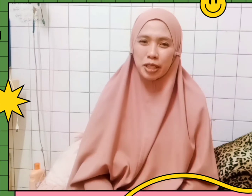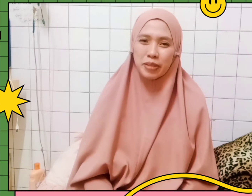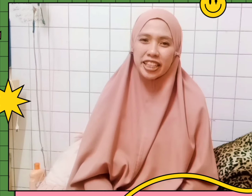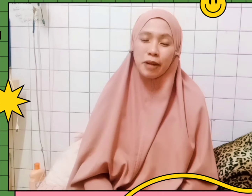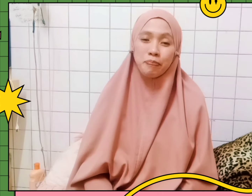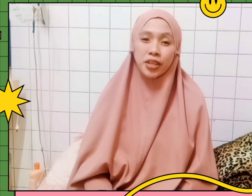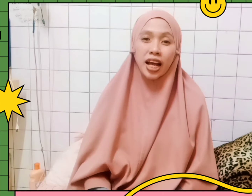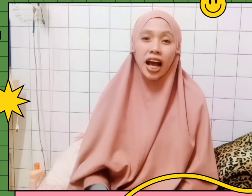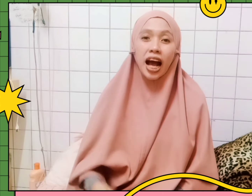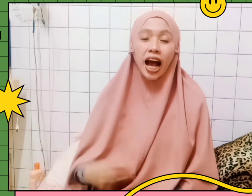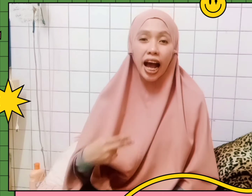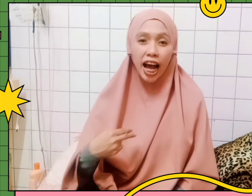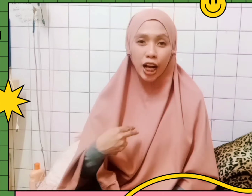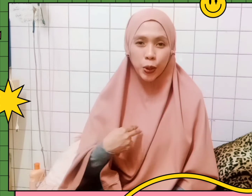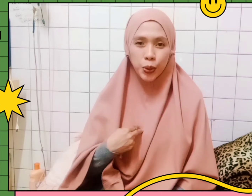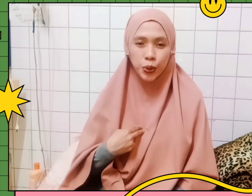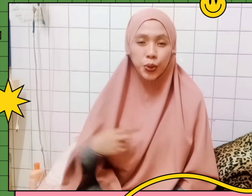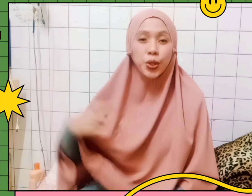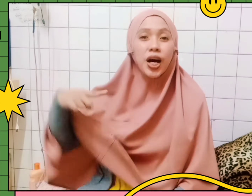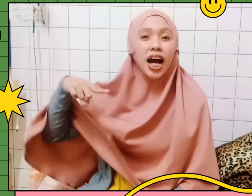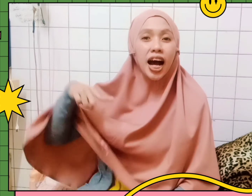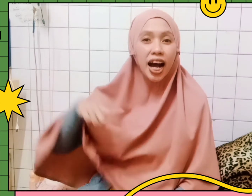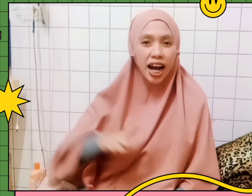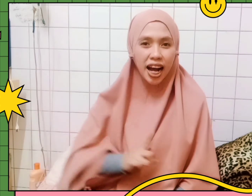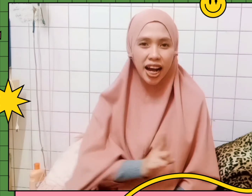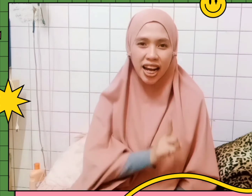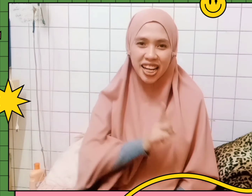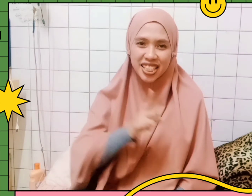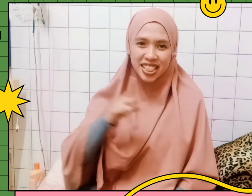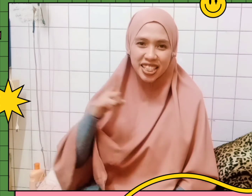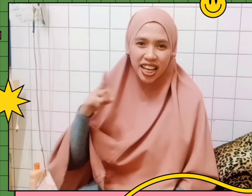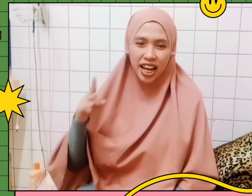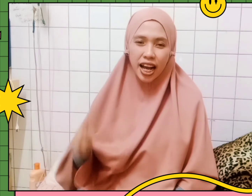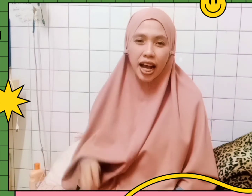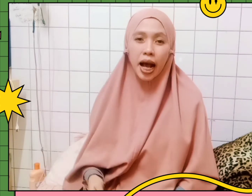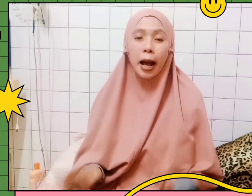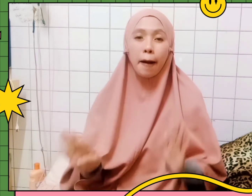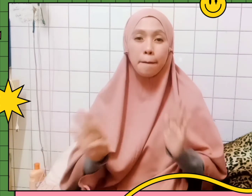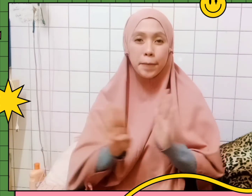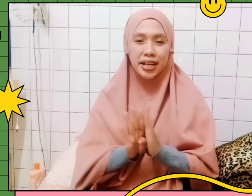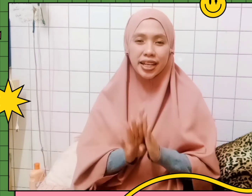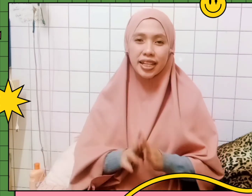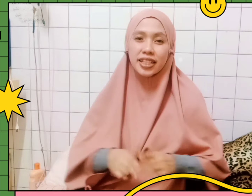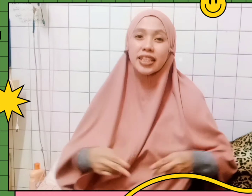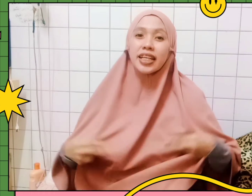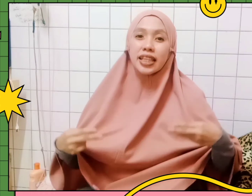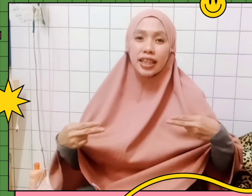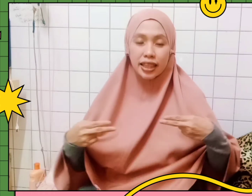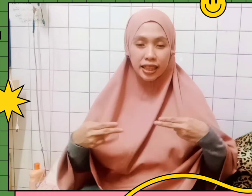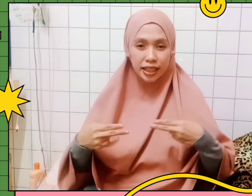perhatikan ya teman-teman ya. Aku hanya